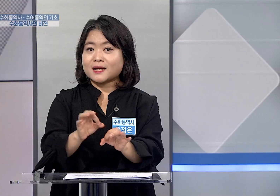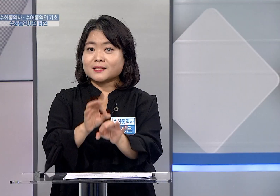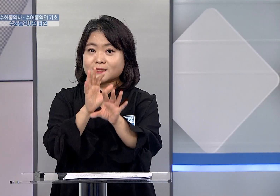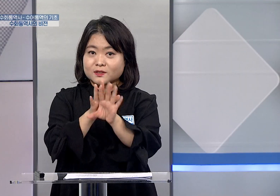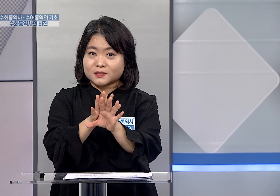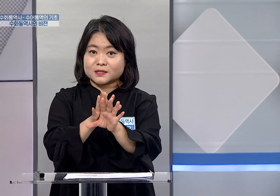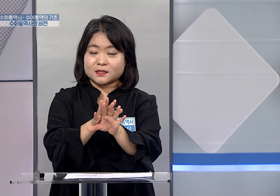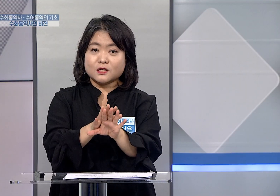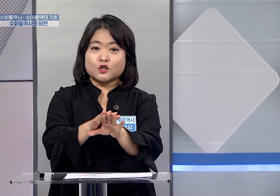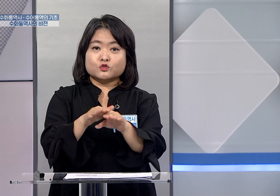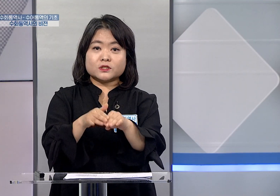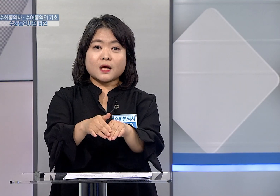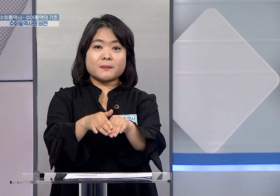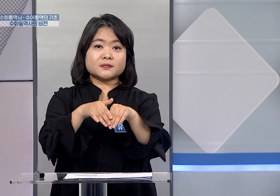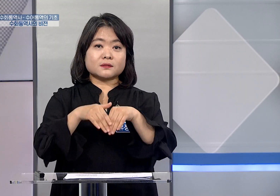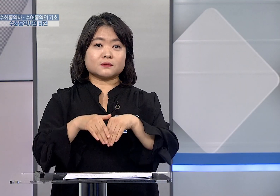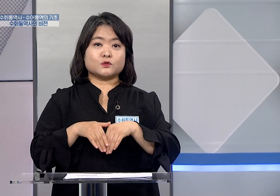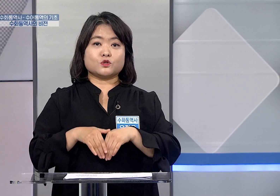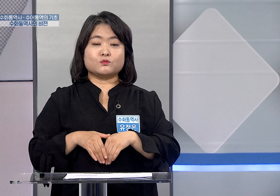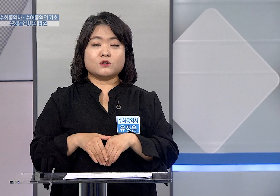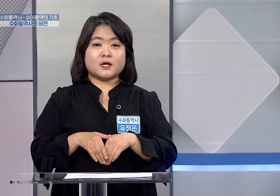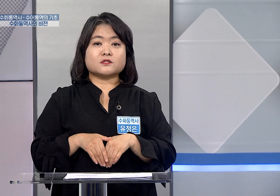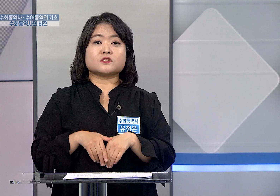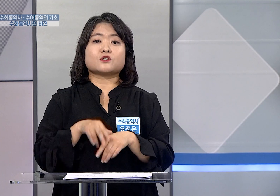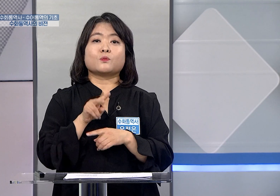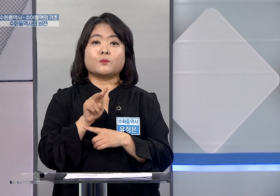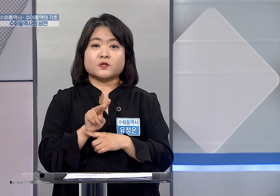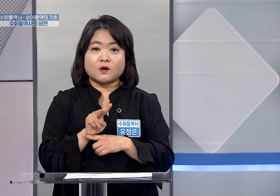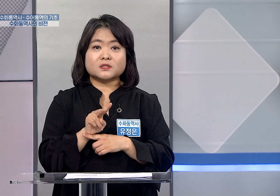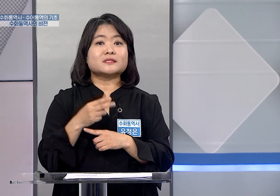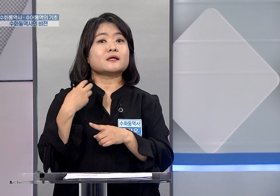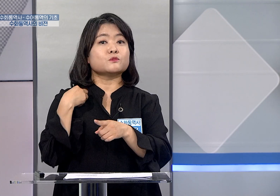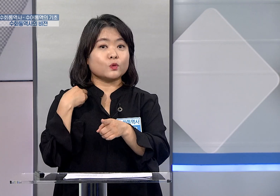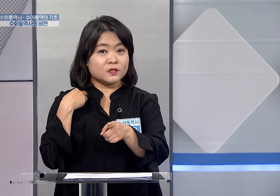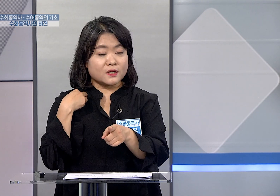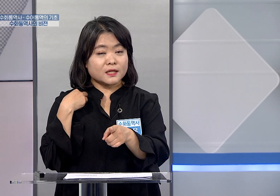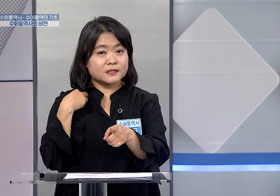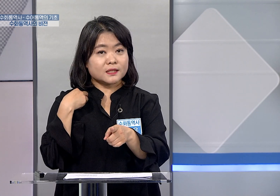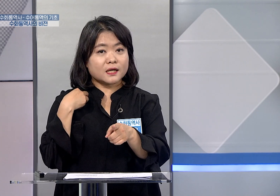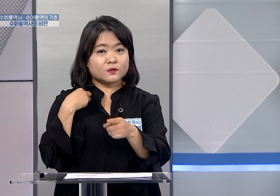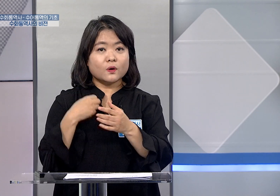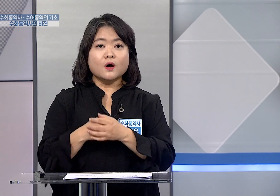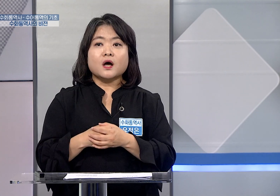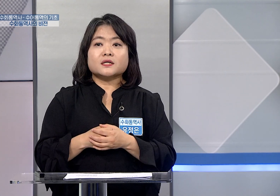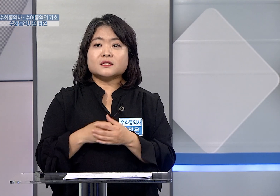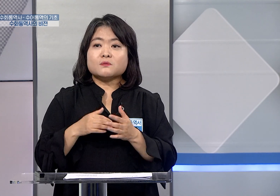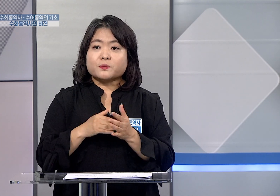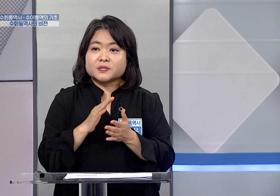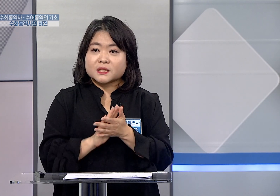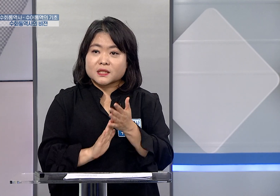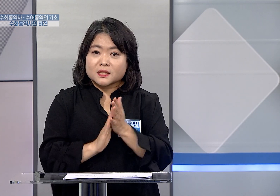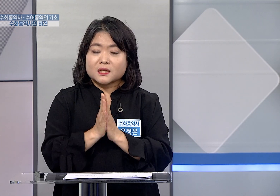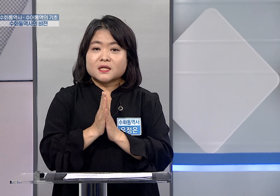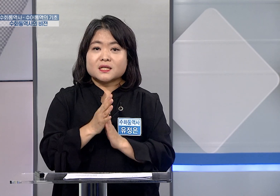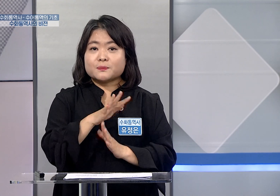사라질 것인지 우리는 한 발짝 뒤로 물러나서 지켜보면서 그 책임은 농인들에게 있으니까요. 끊임없이 이